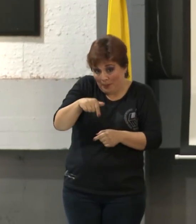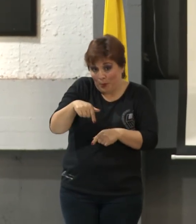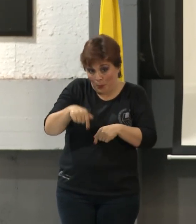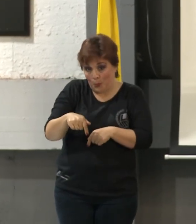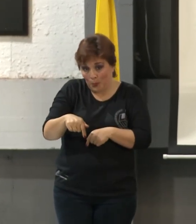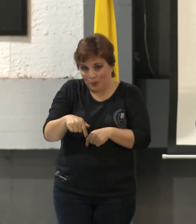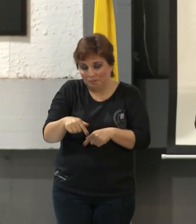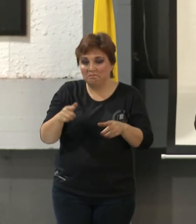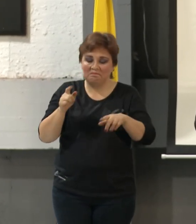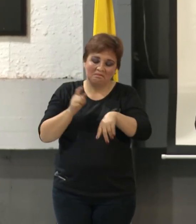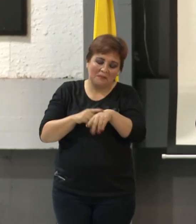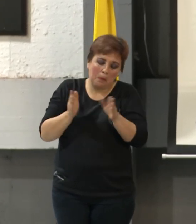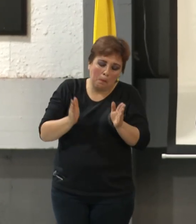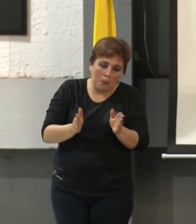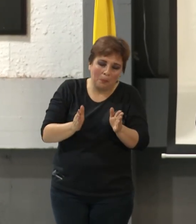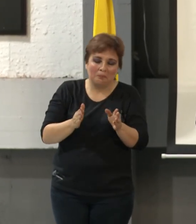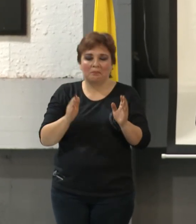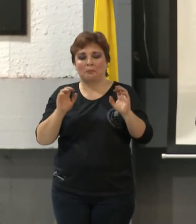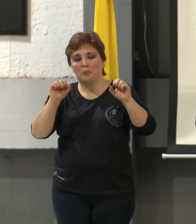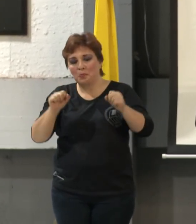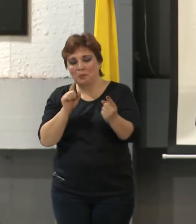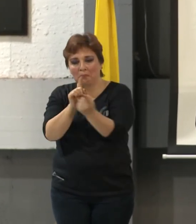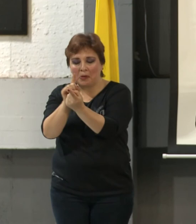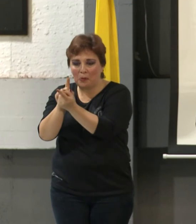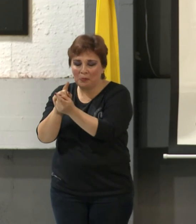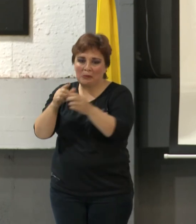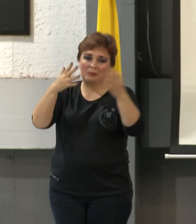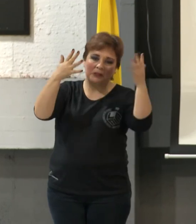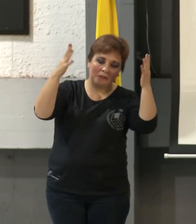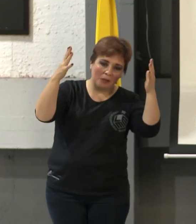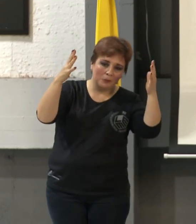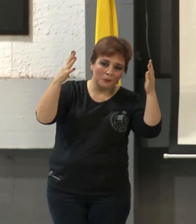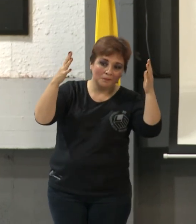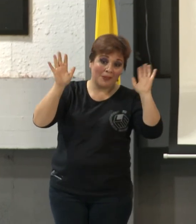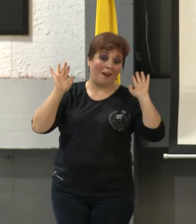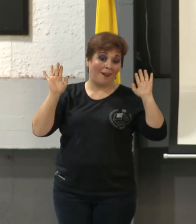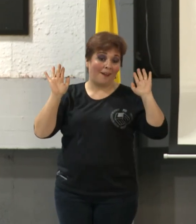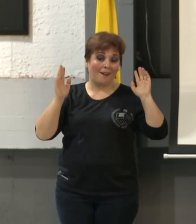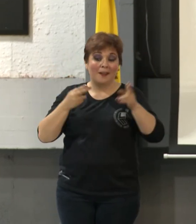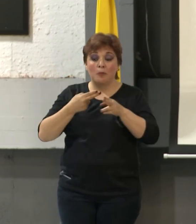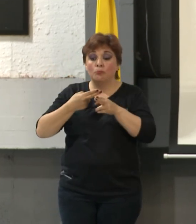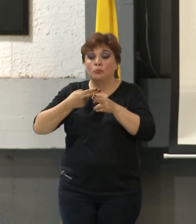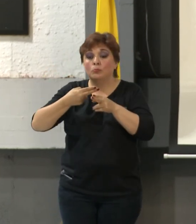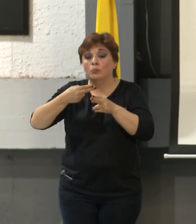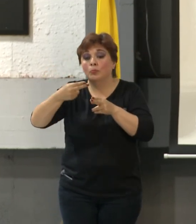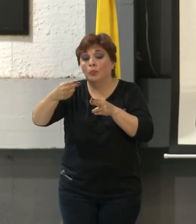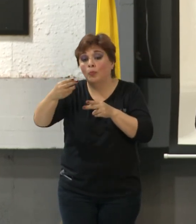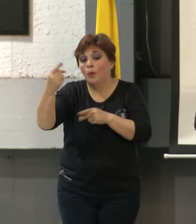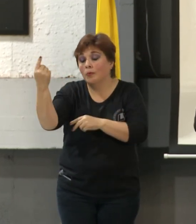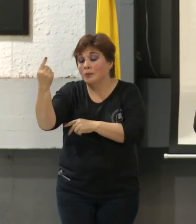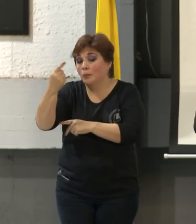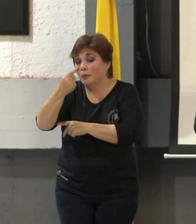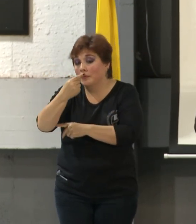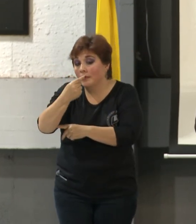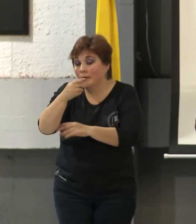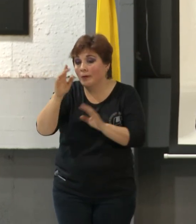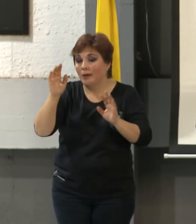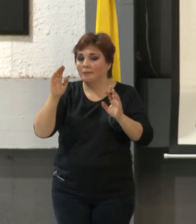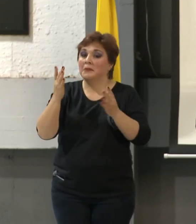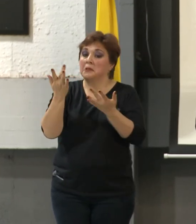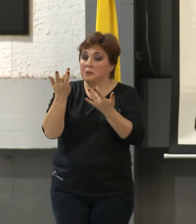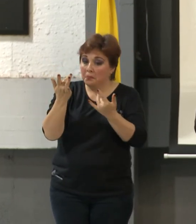este ratico celebrando en conjunto y les esperamos en los siguientes momentos de esta